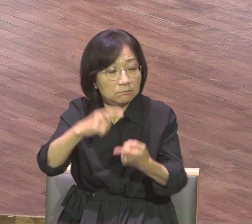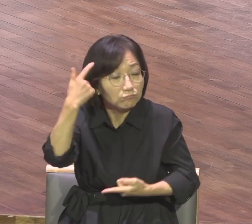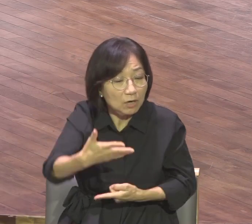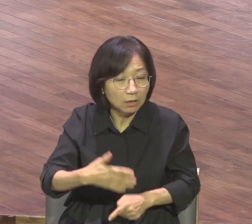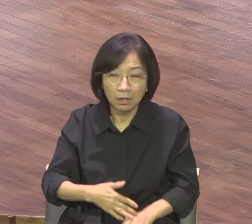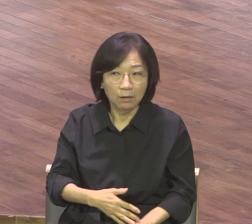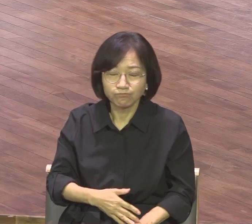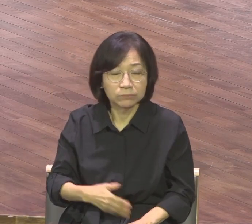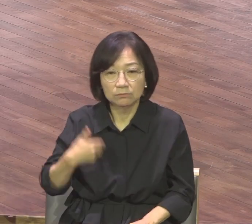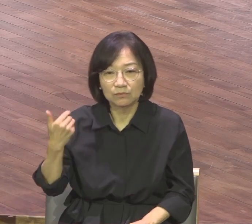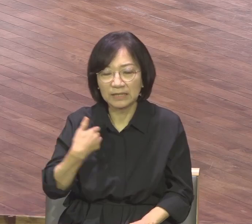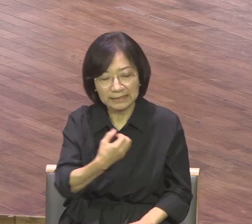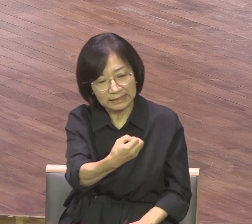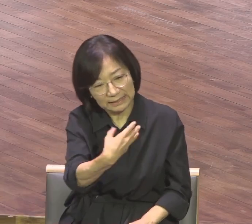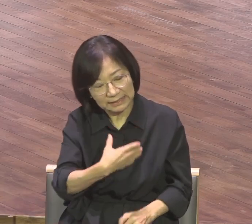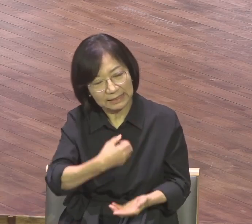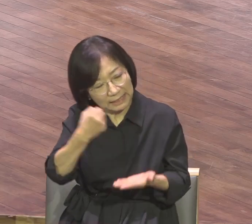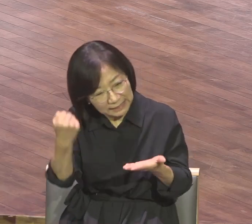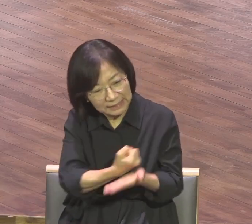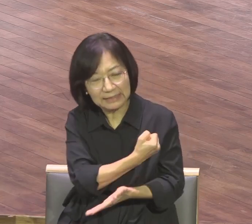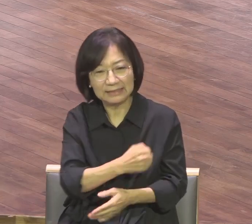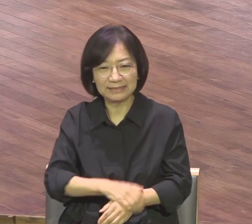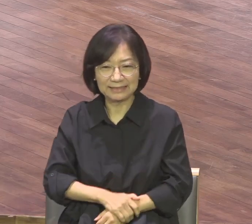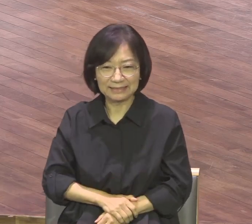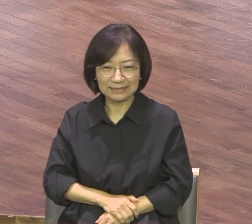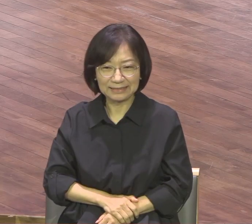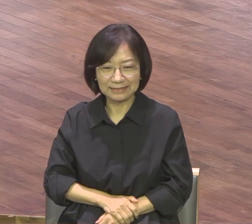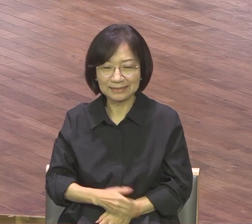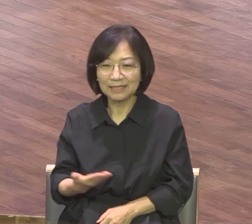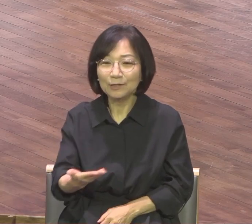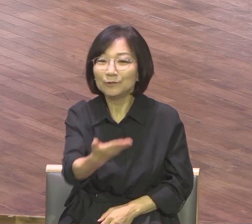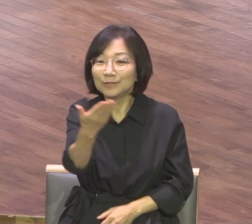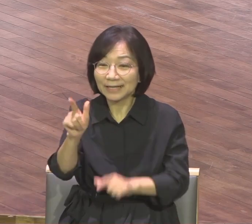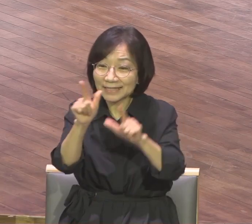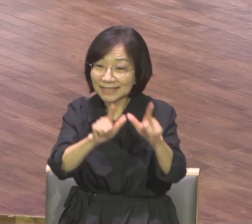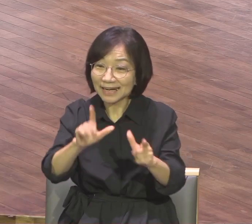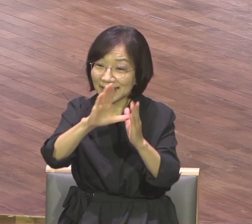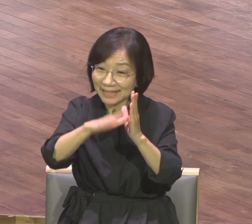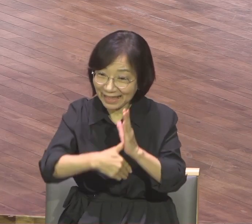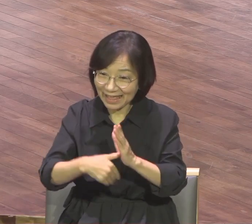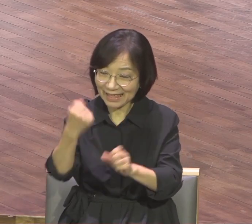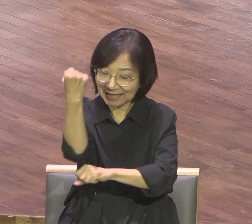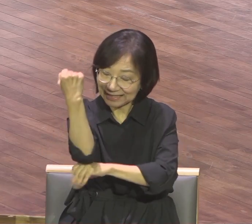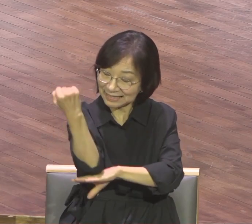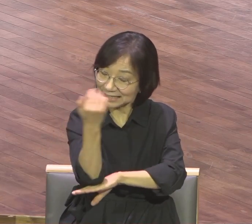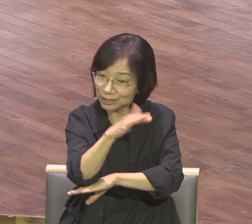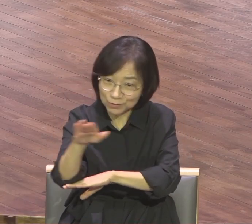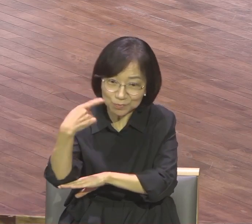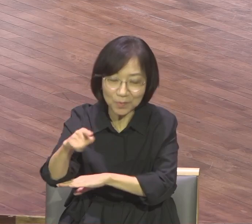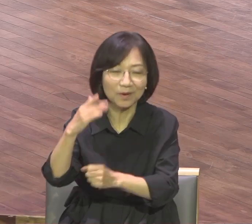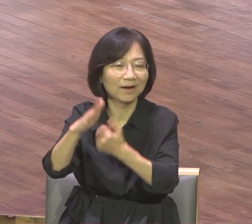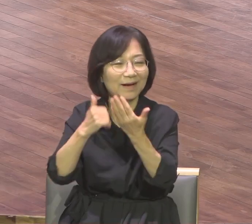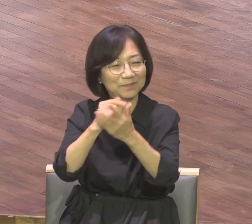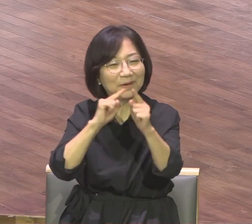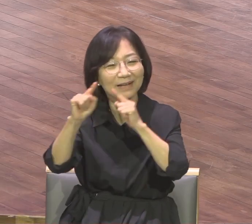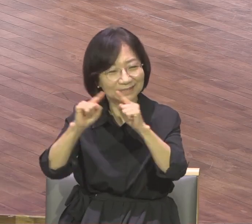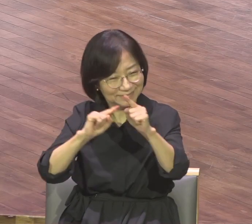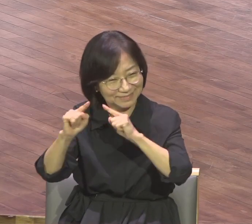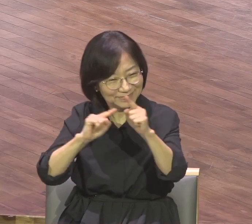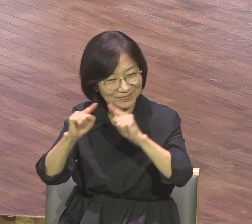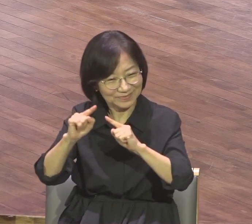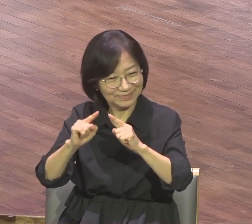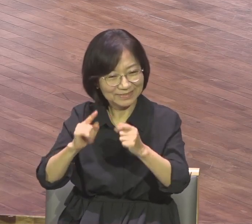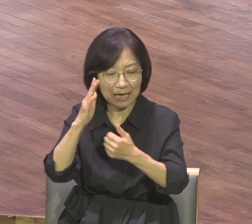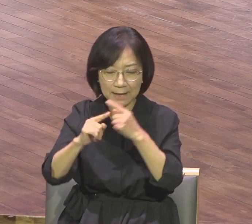우리 인생의 절대 기준이 되어야 된다. 행복도요, 하나님의 말씀을 통해서